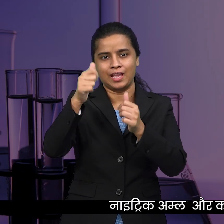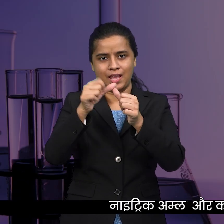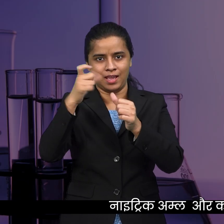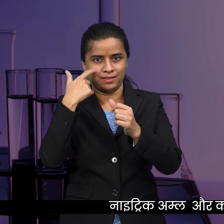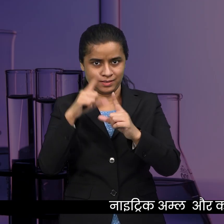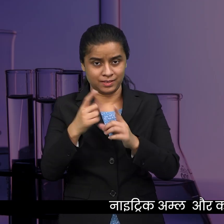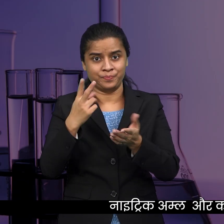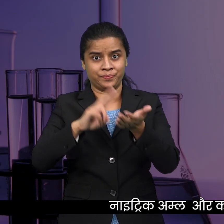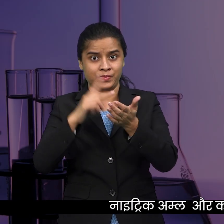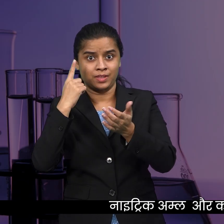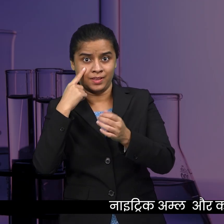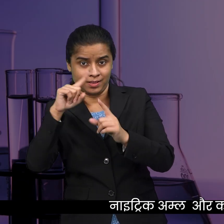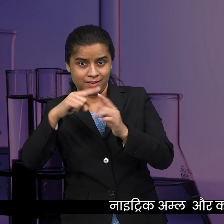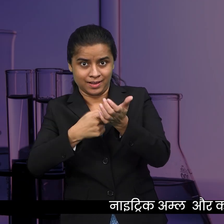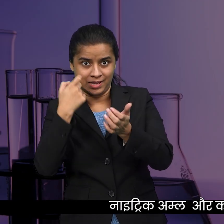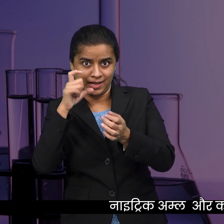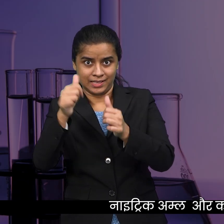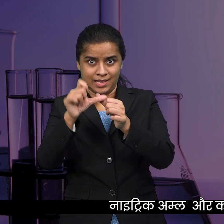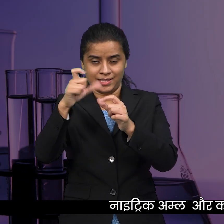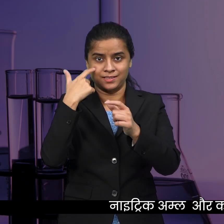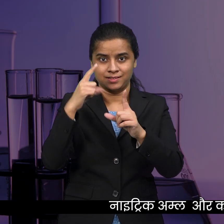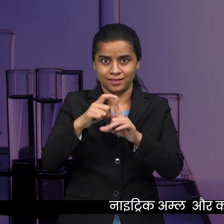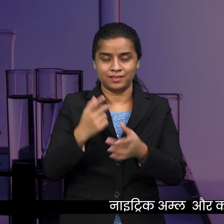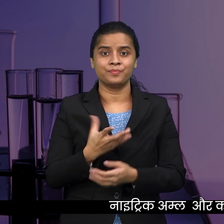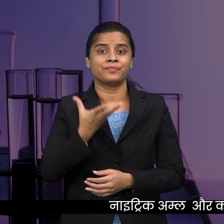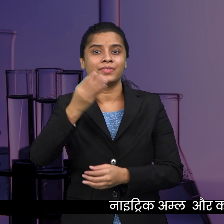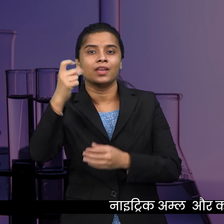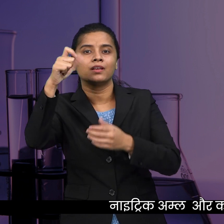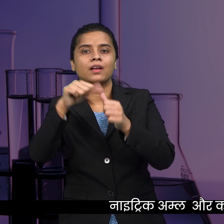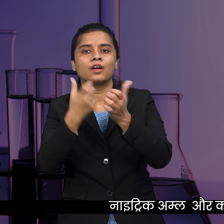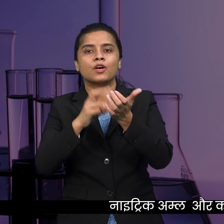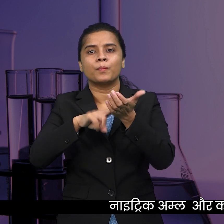और कार्बोनिक अम्ल में बदल जाती है।